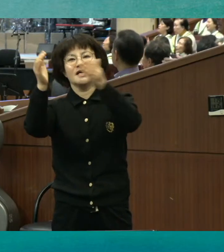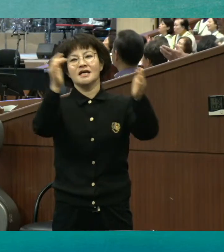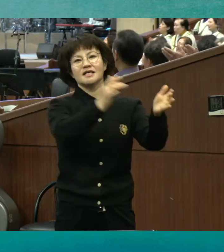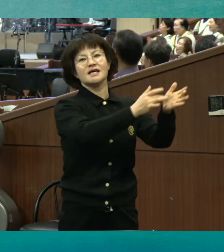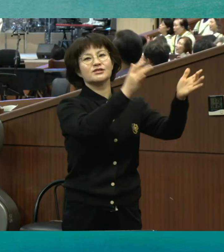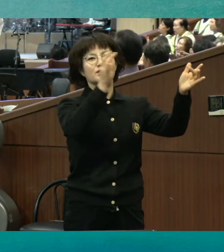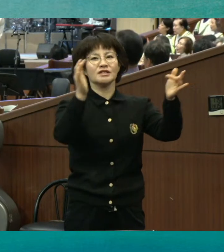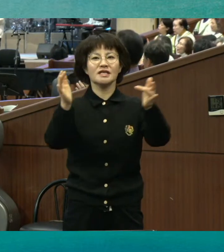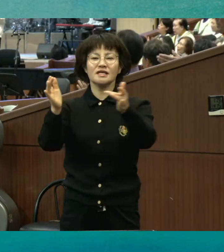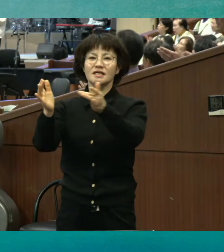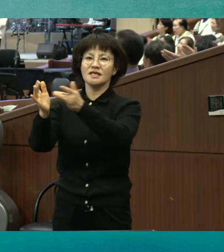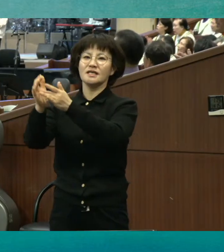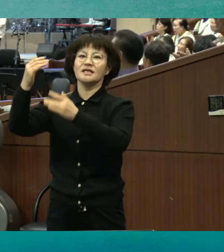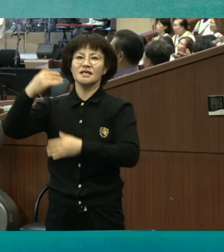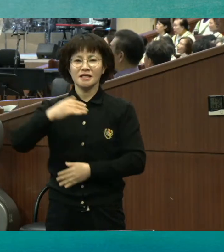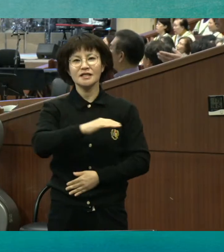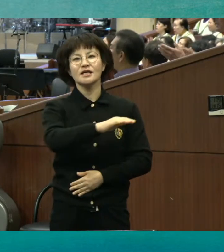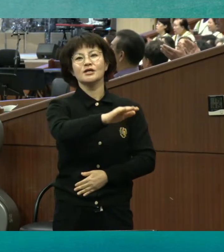예수는